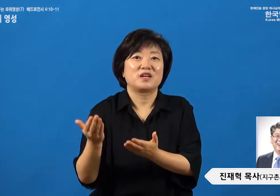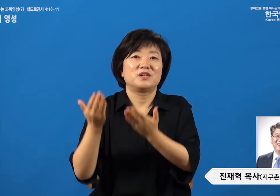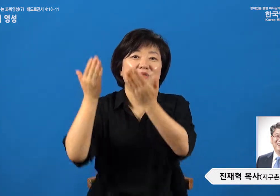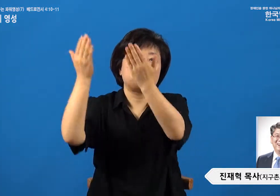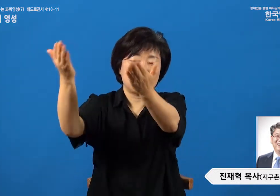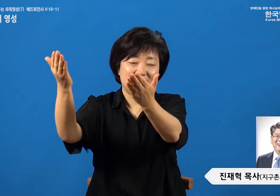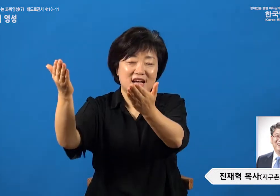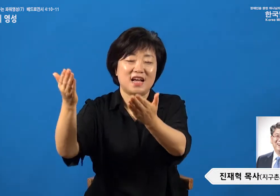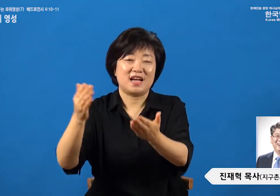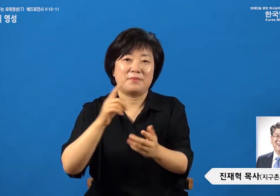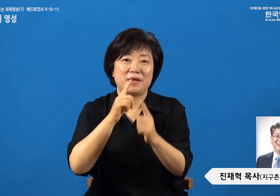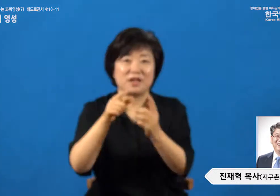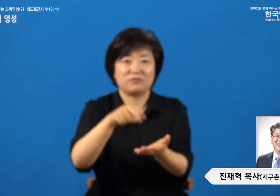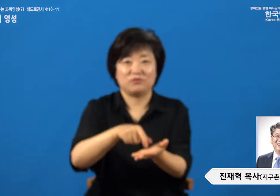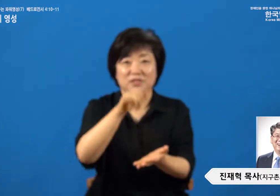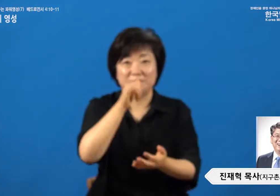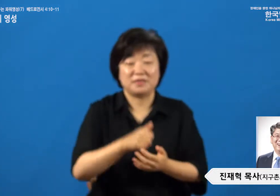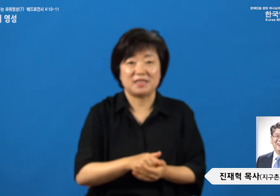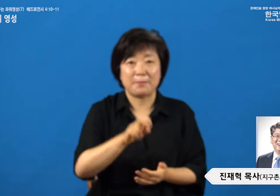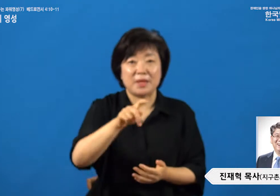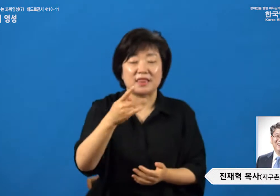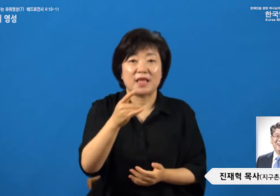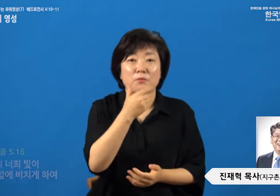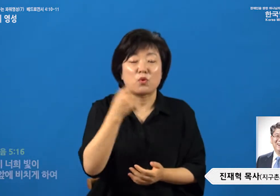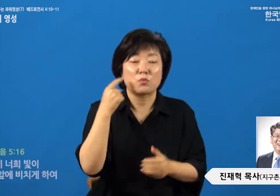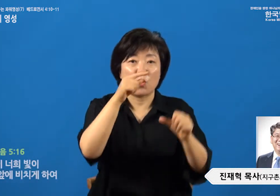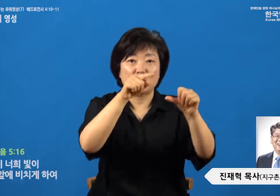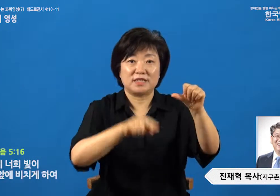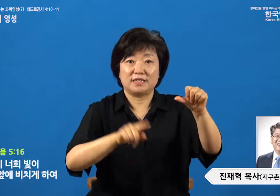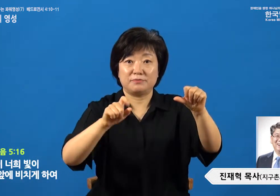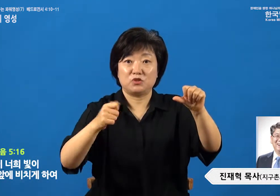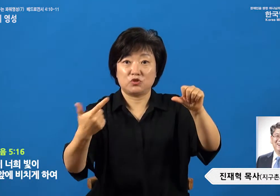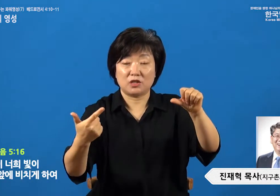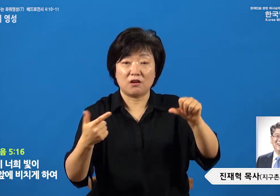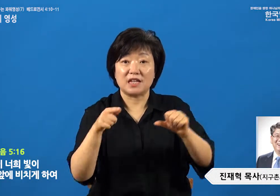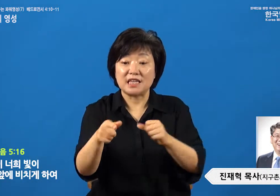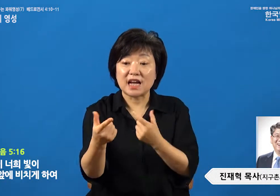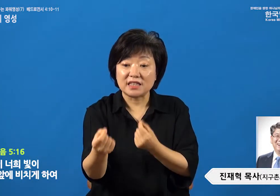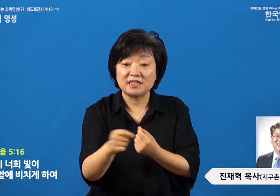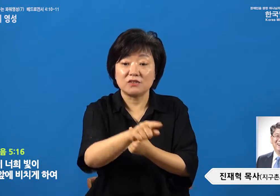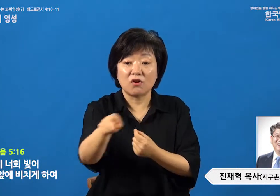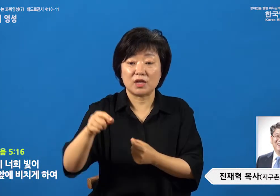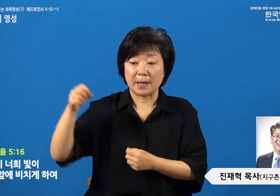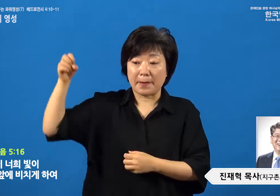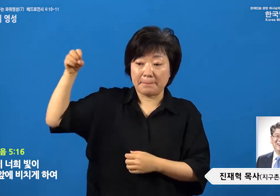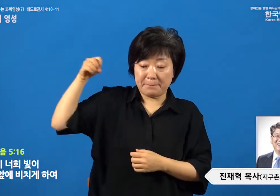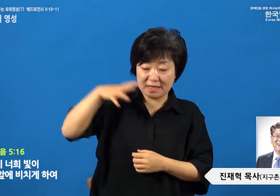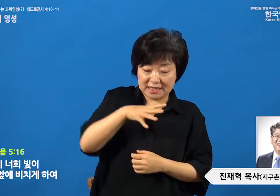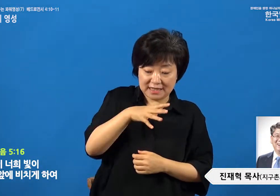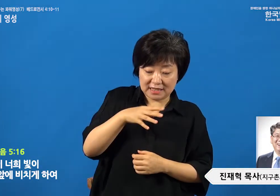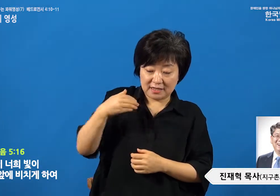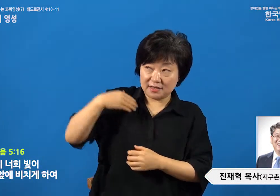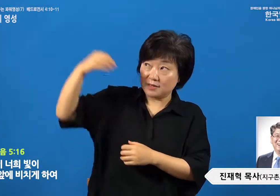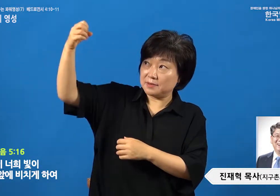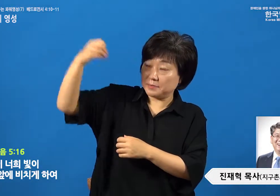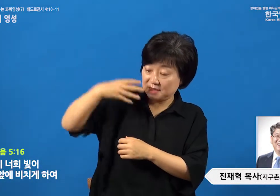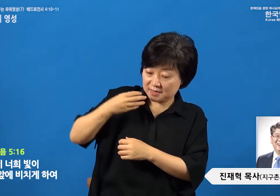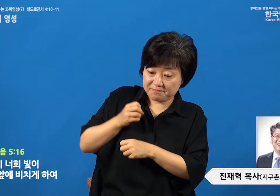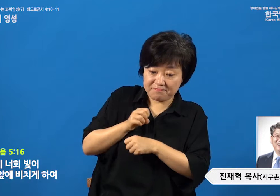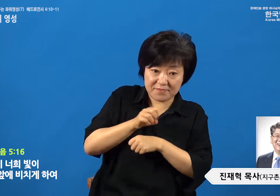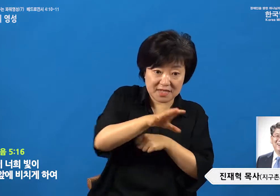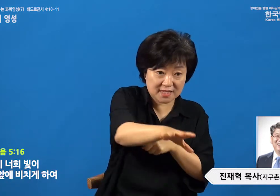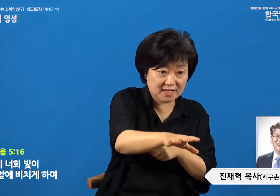돌리라라고 말씀하고 있습니다. 그래서 마태복음 5장 16절은 말씀합니다. 이같이 너희 빛이 사람 앞에 비치게